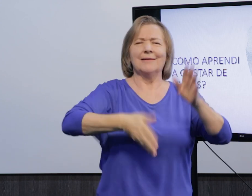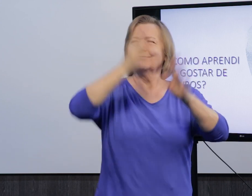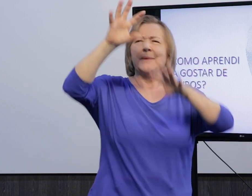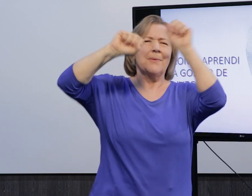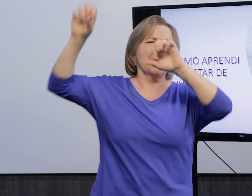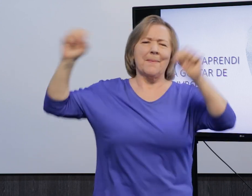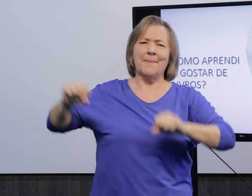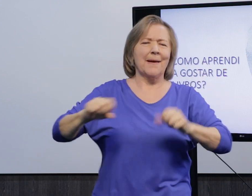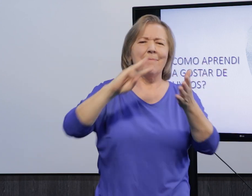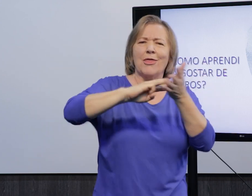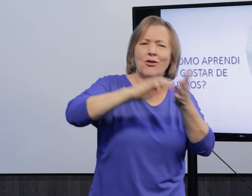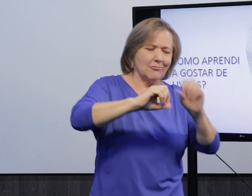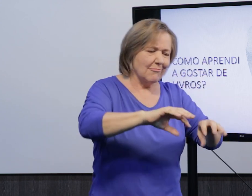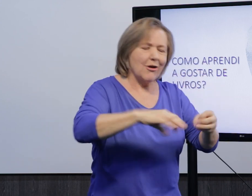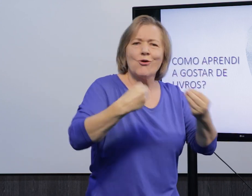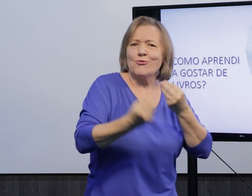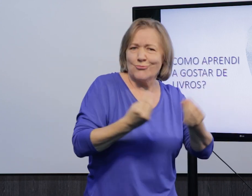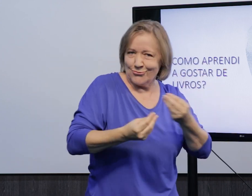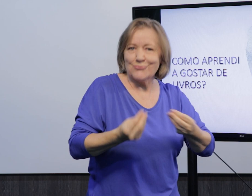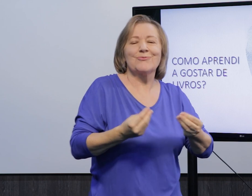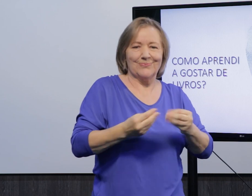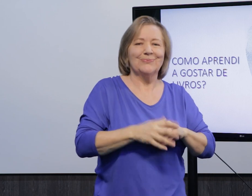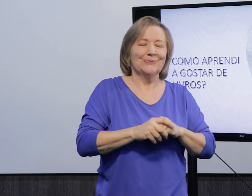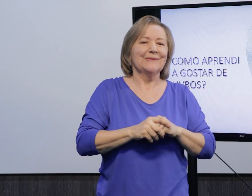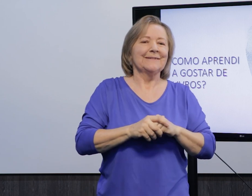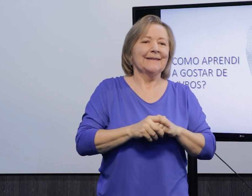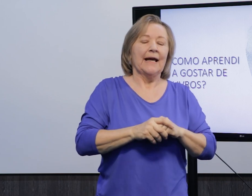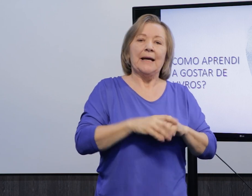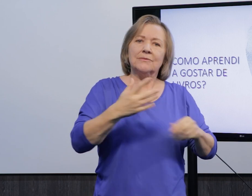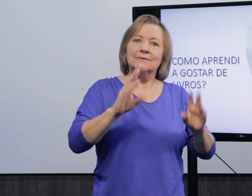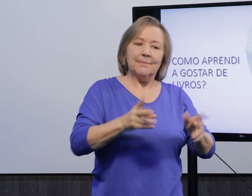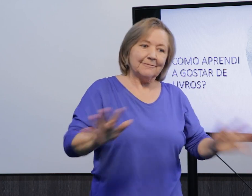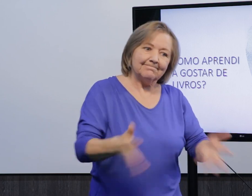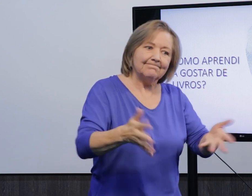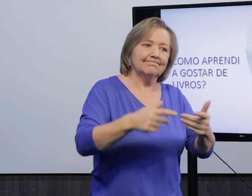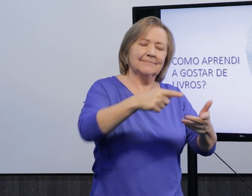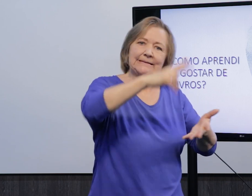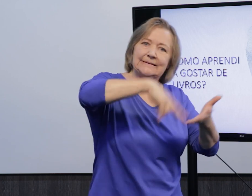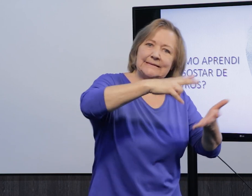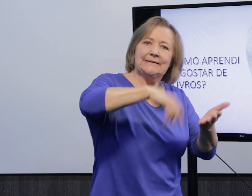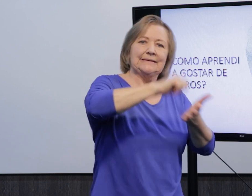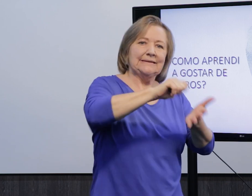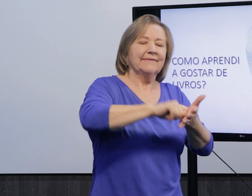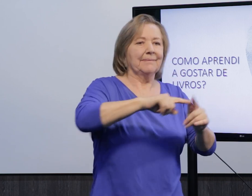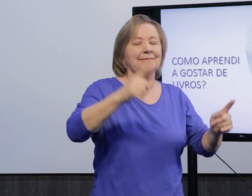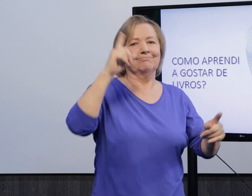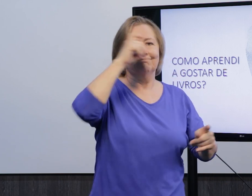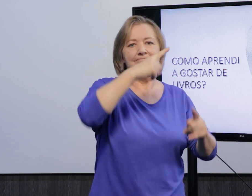busca desse conhecimento para poder ensiná-los inteiro para conseguir ensiná-los né a escrita que era um pouquinho mais difícil